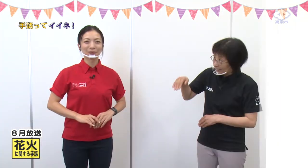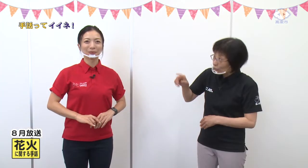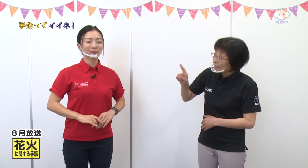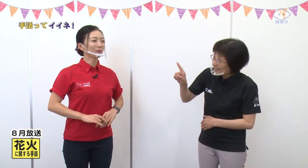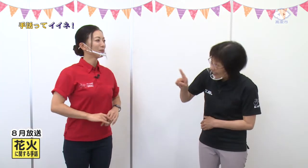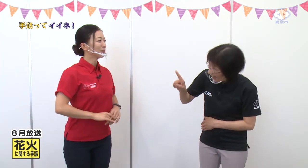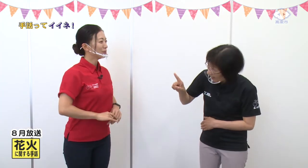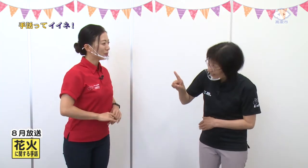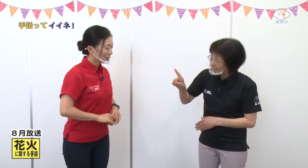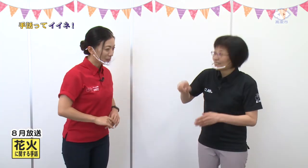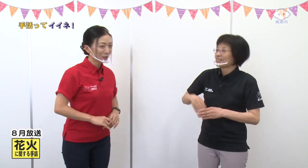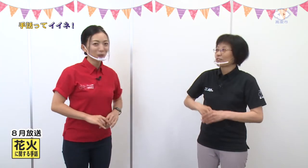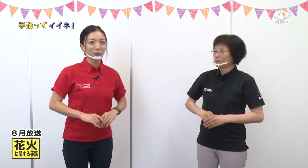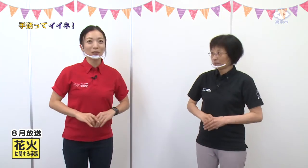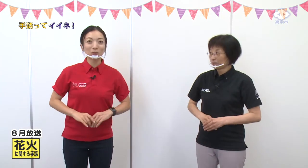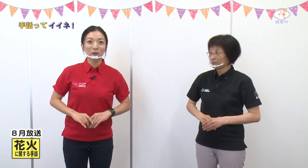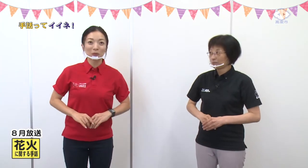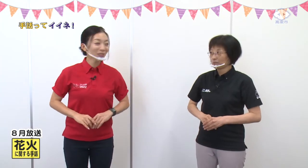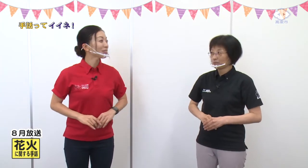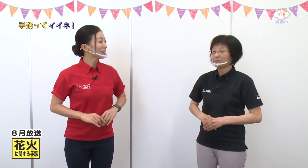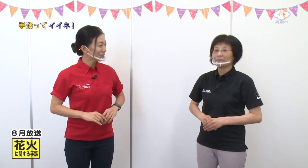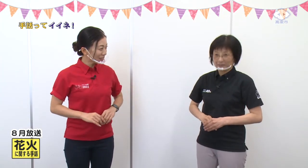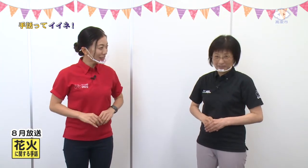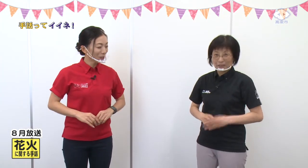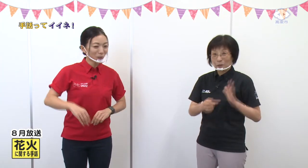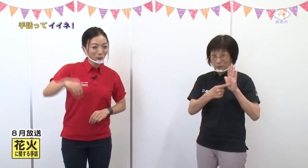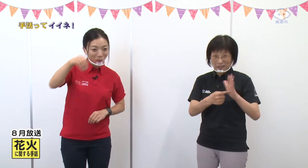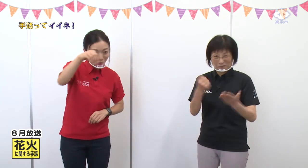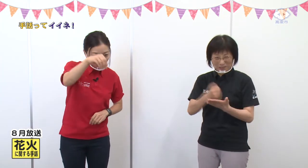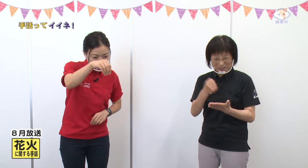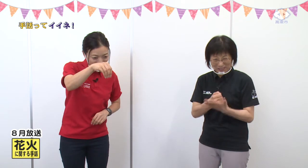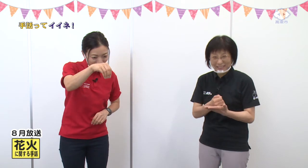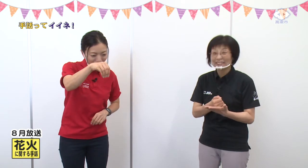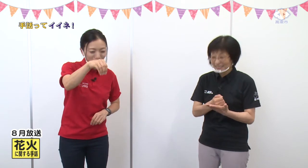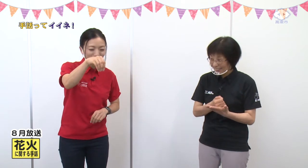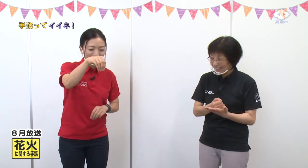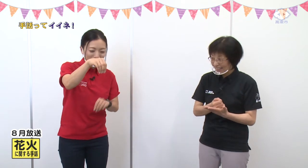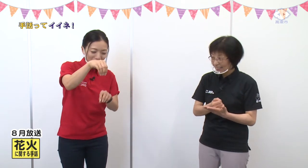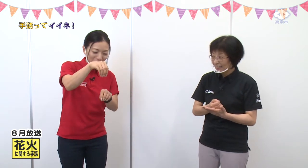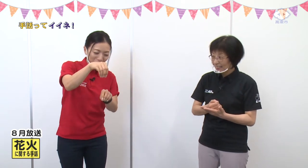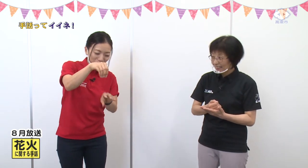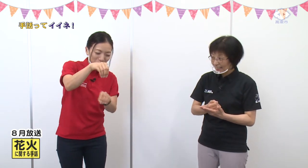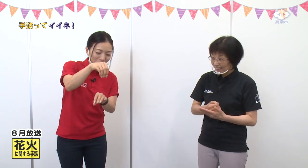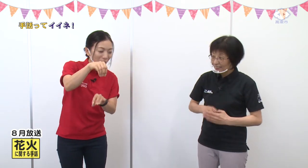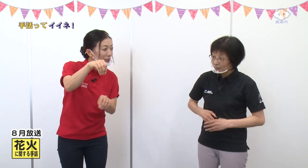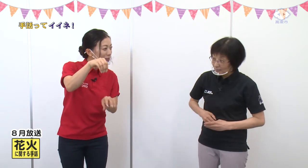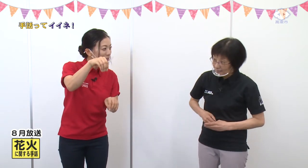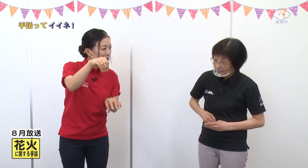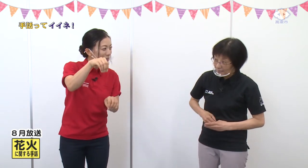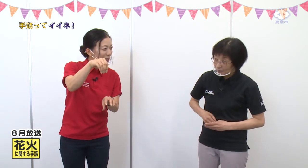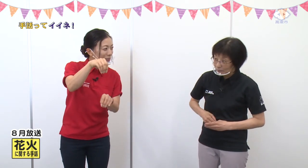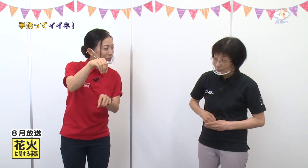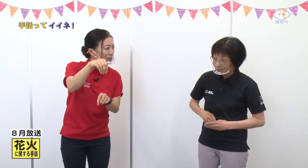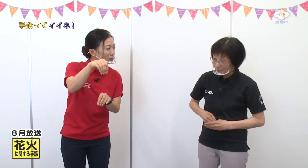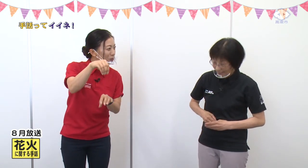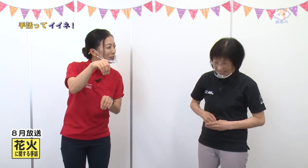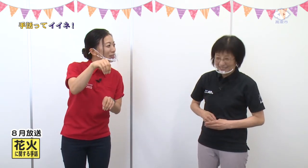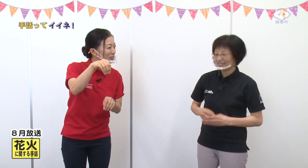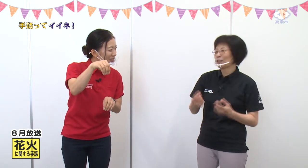どうでしたか。 はい、今回ちょっと惜しかったですね。こう手に持ってちょっとね、輝きが足してやるという方ですよね。 そう